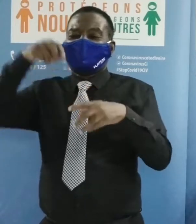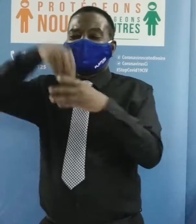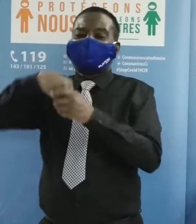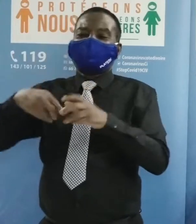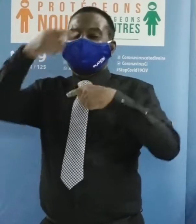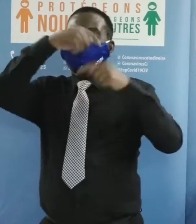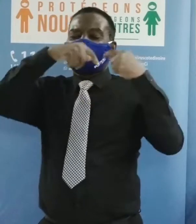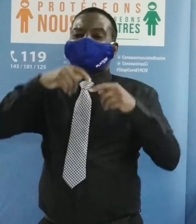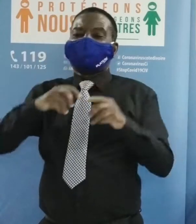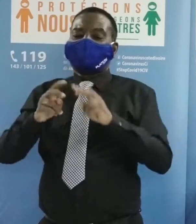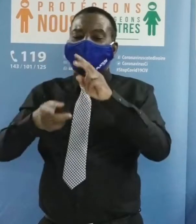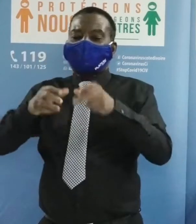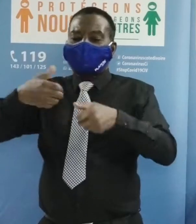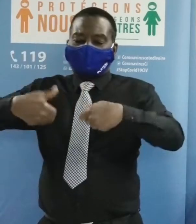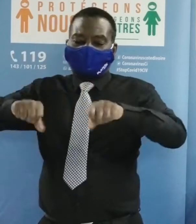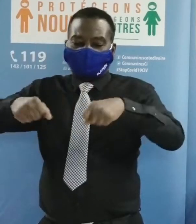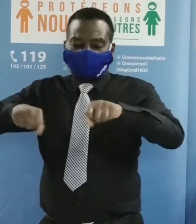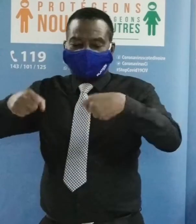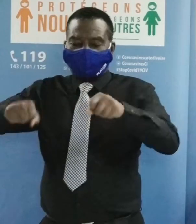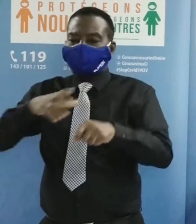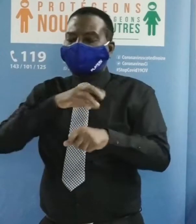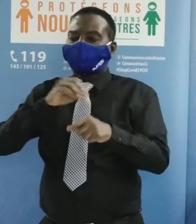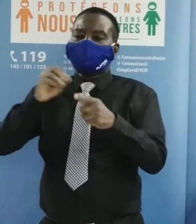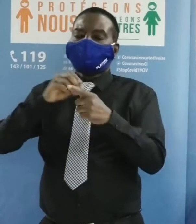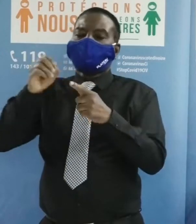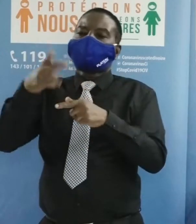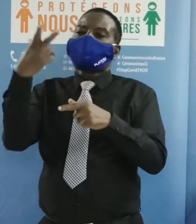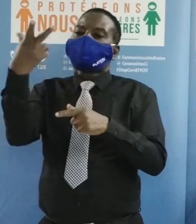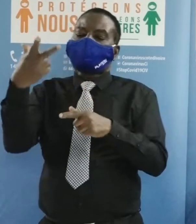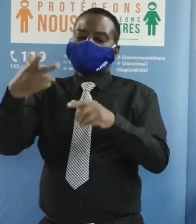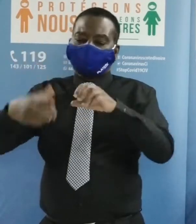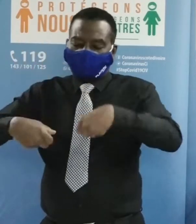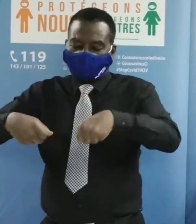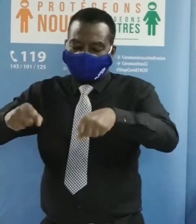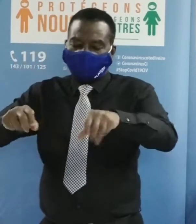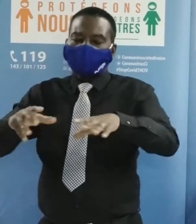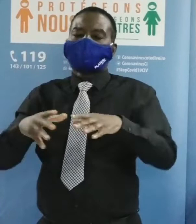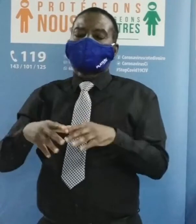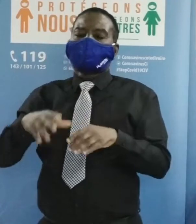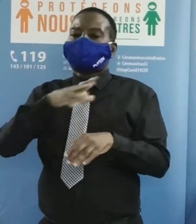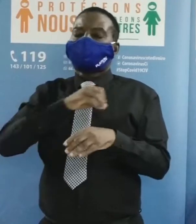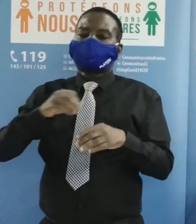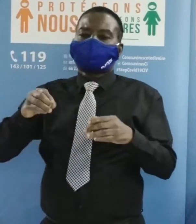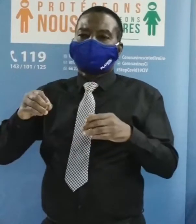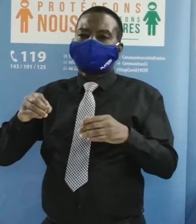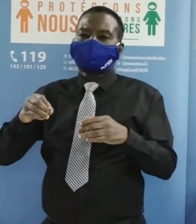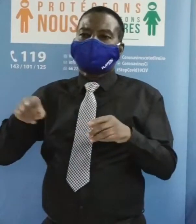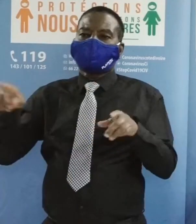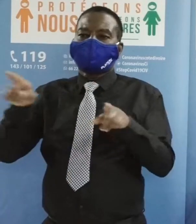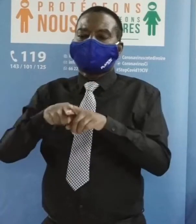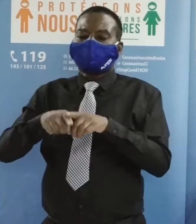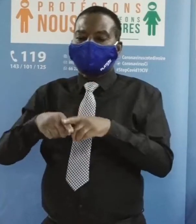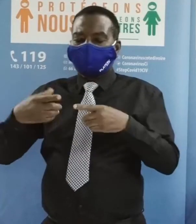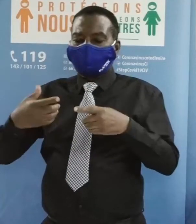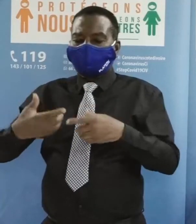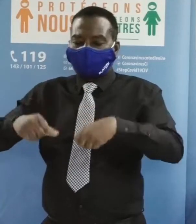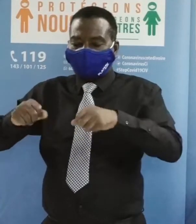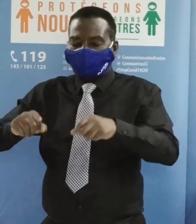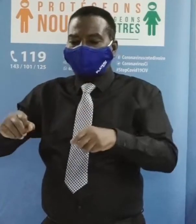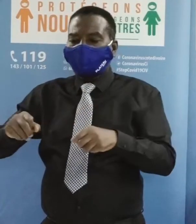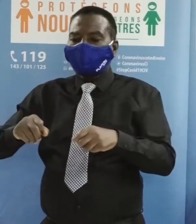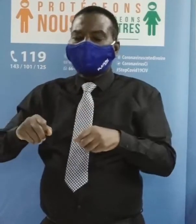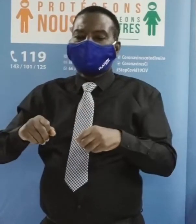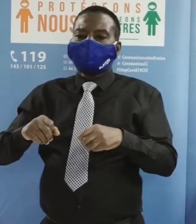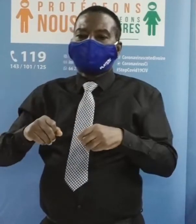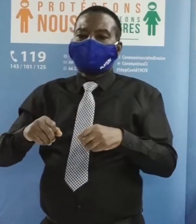des anges et à deux ou trois roues c'est à dire les vélos motos et de tricycles com - de transport interurbain